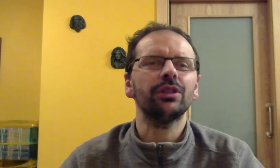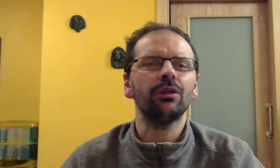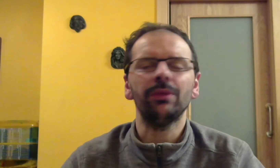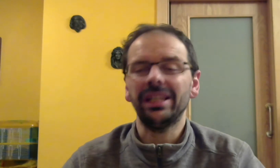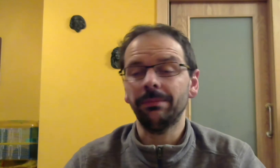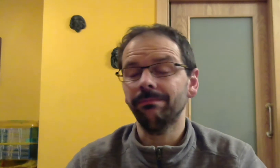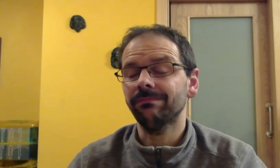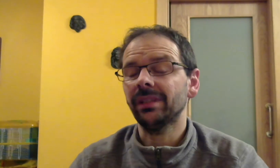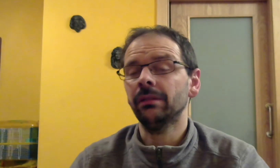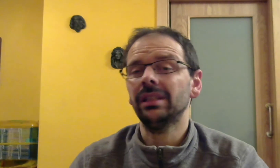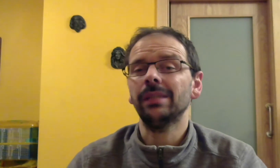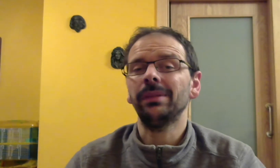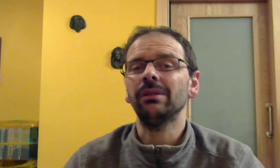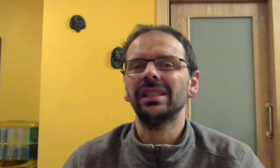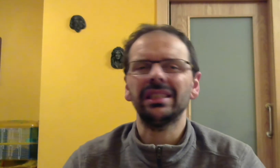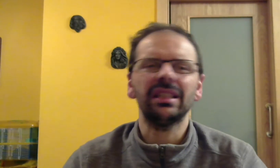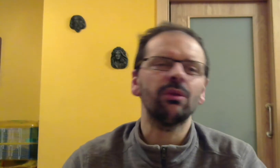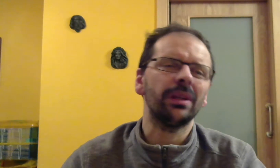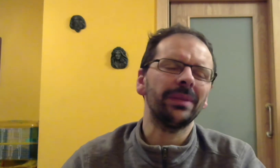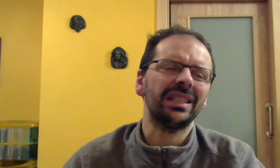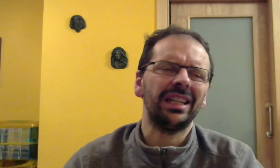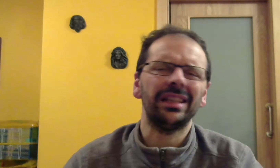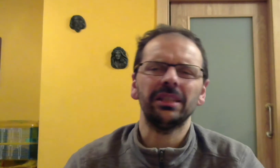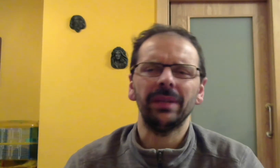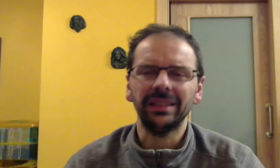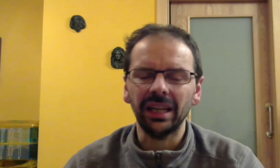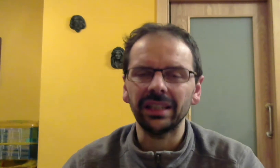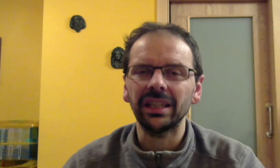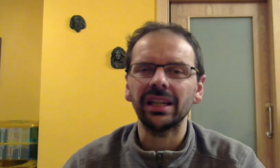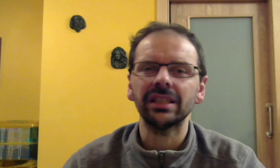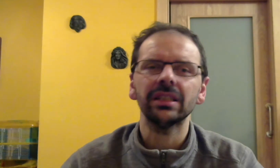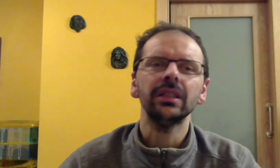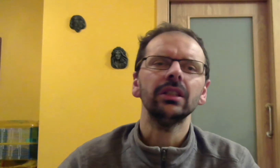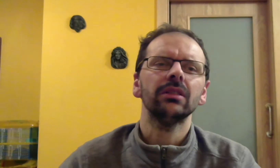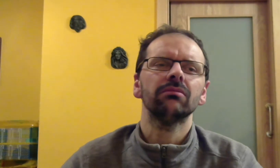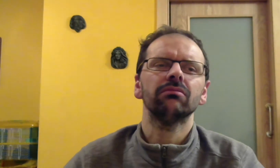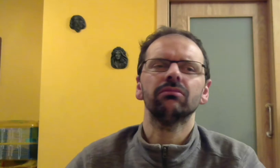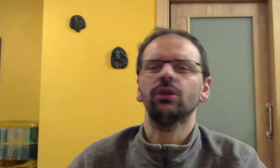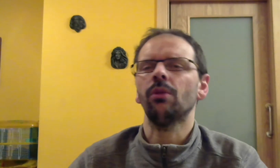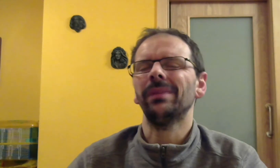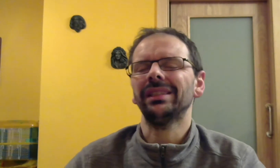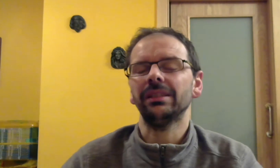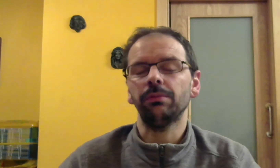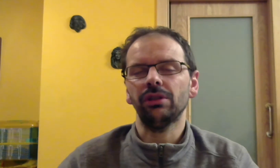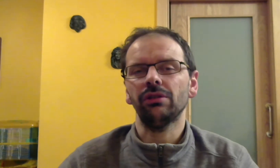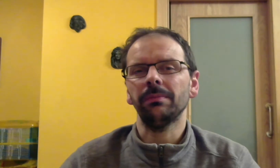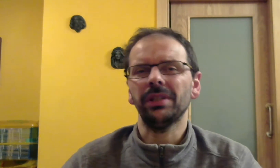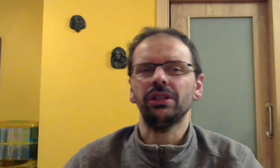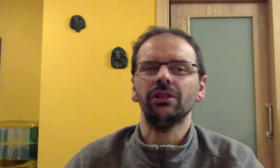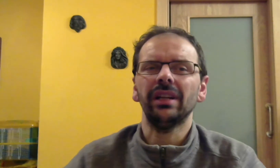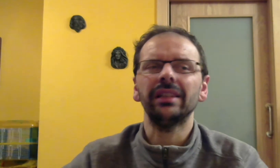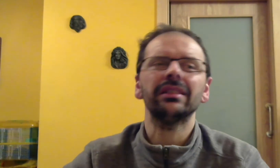como las películas de Star Wars, que veías grandes batallas, combates, pues eso,